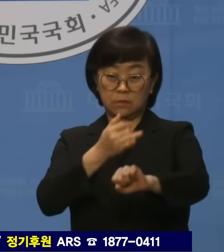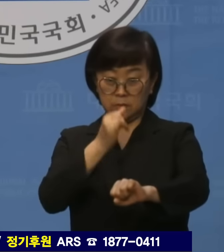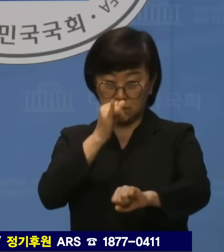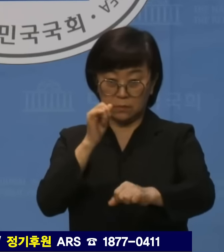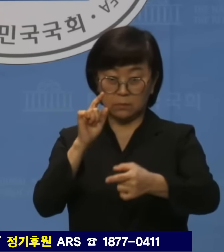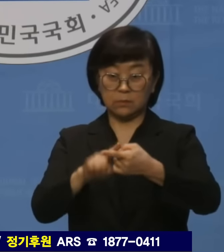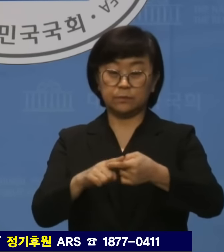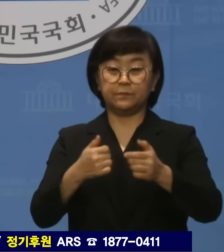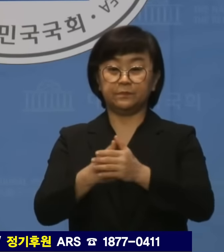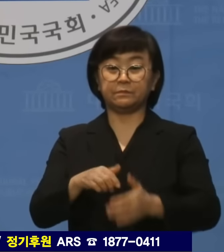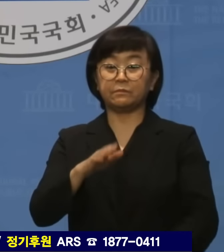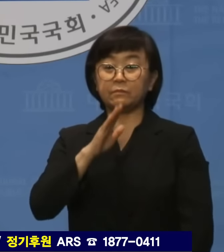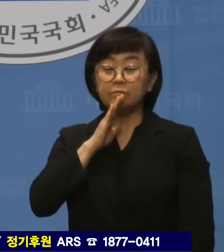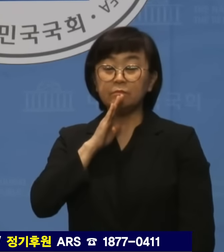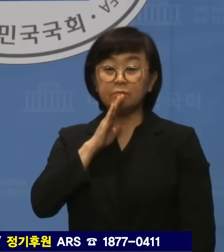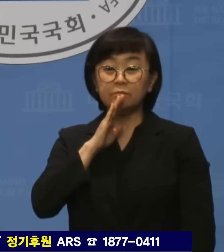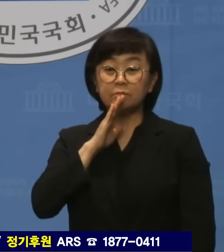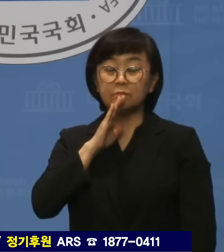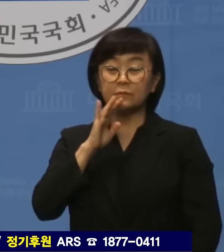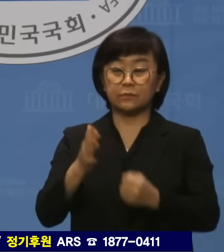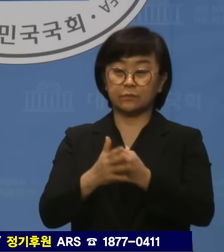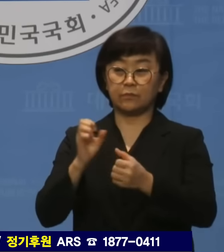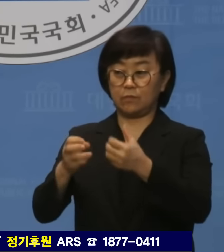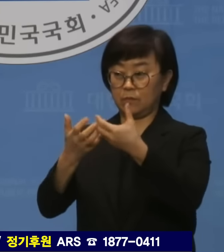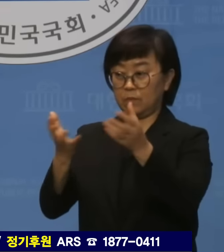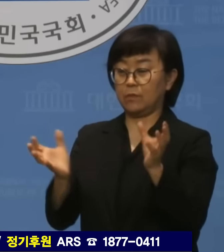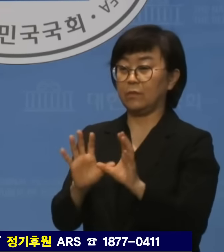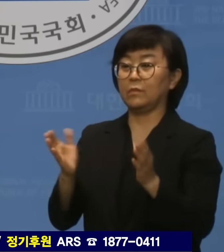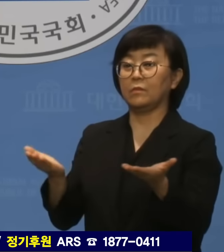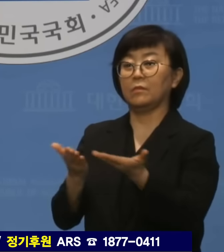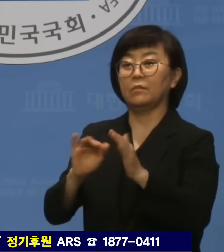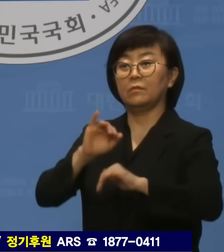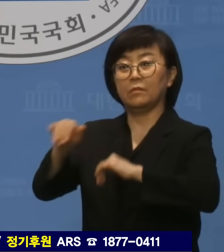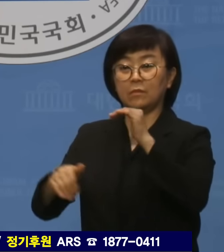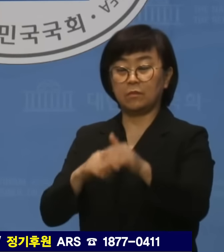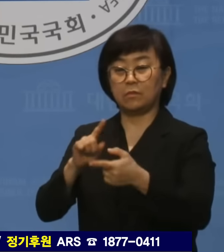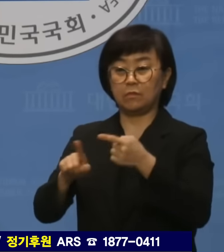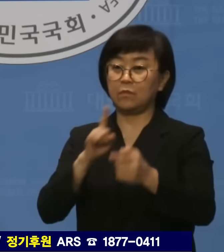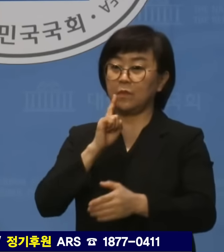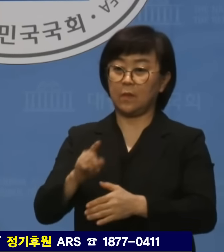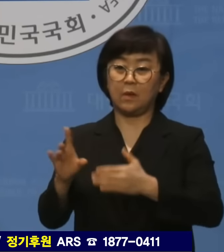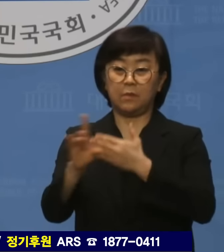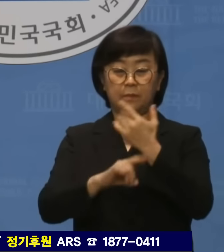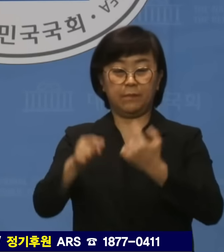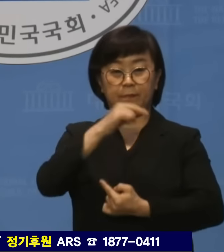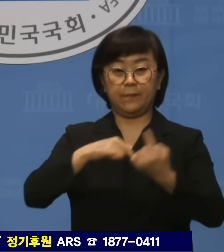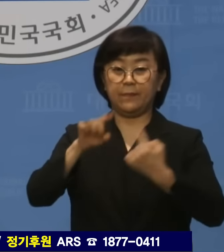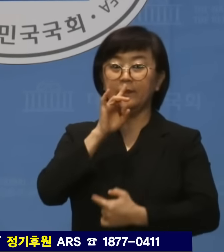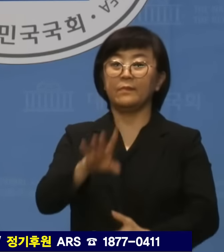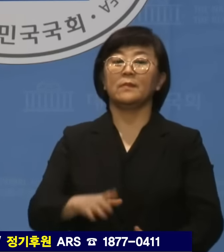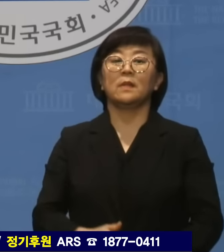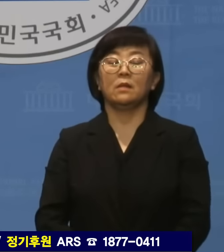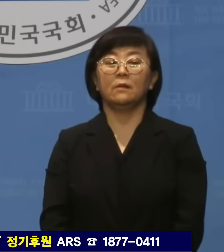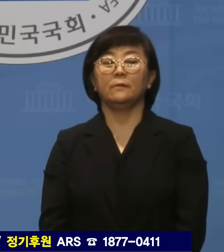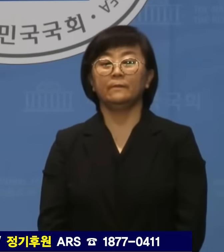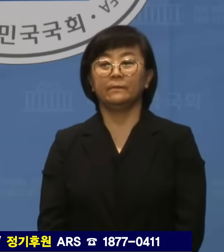것도 부족해서 여당의 당에 개입한 것은 어떤 말로도 변명의 여지가